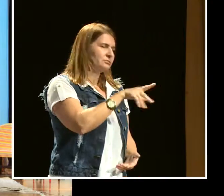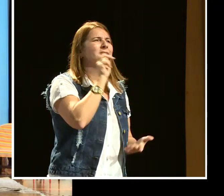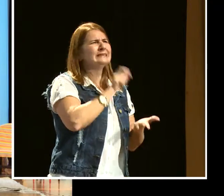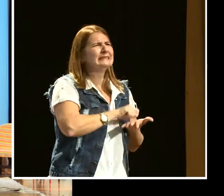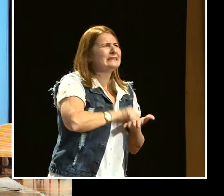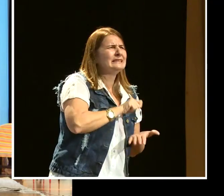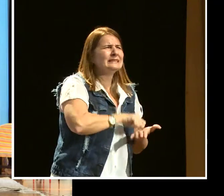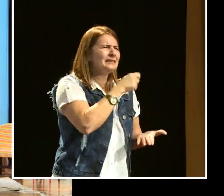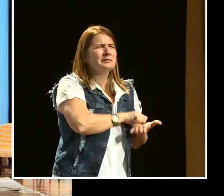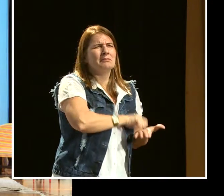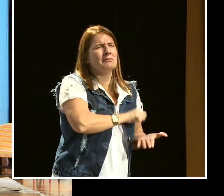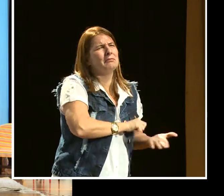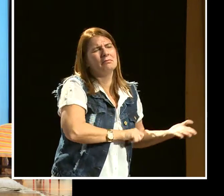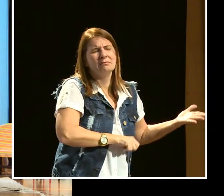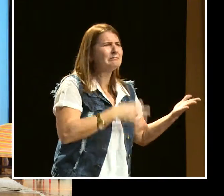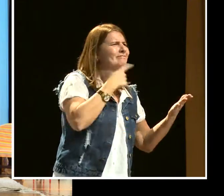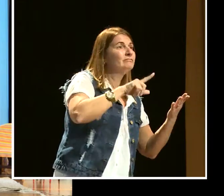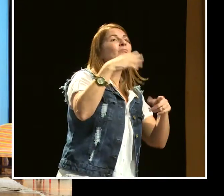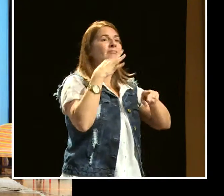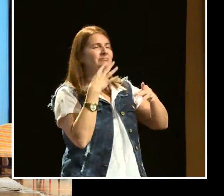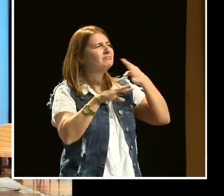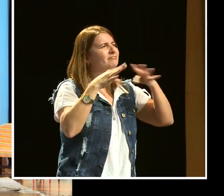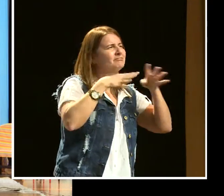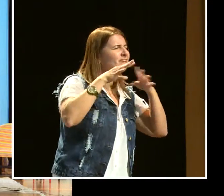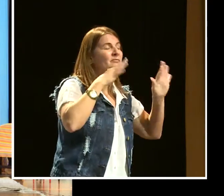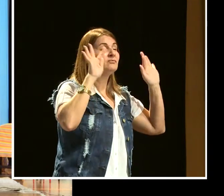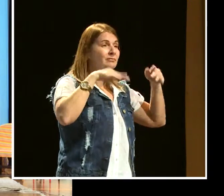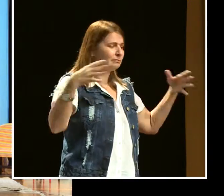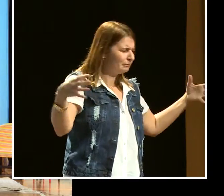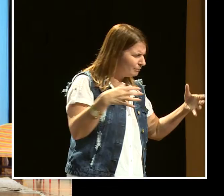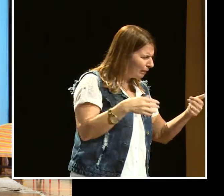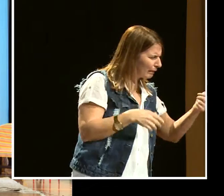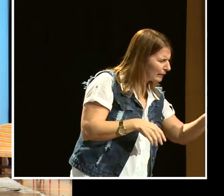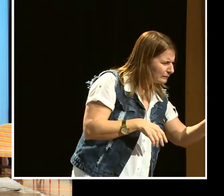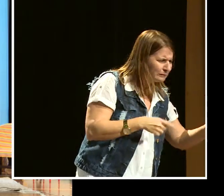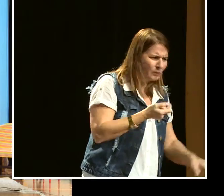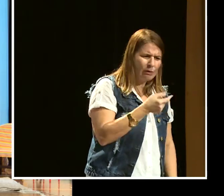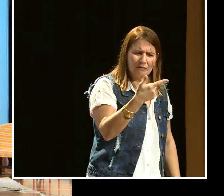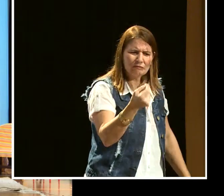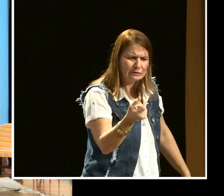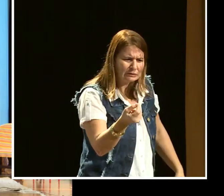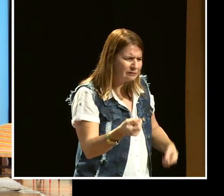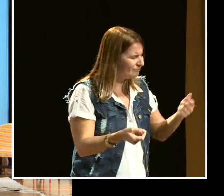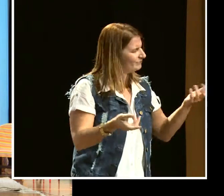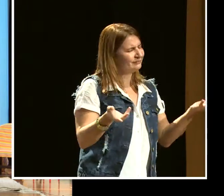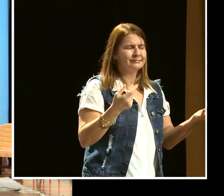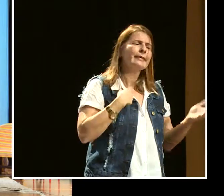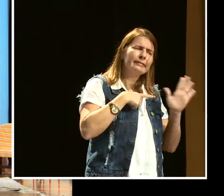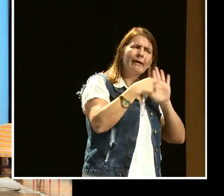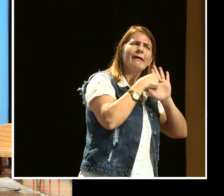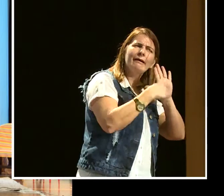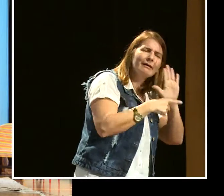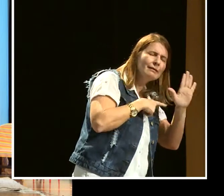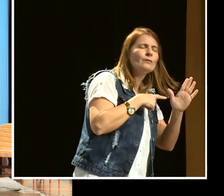Nossa, é muita coisa! E aí eles ficavam vendo, traduzindo para a língua portuguesa. Algumas coisas eles não entendiam. Alguns tinham